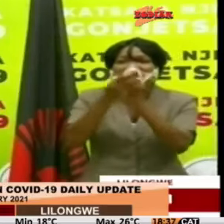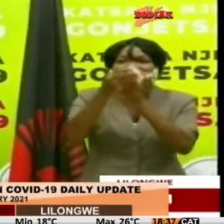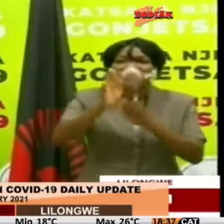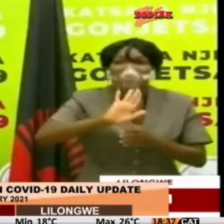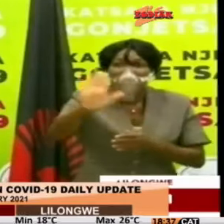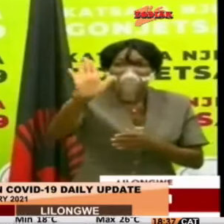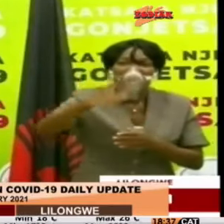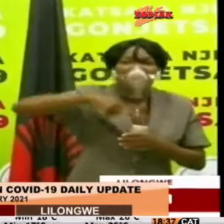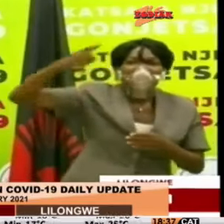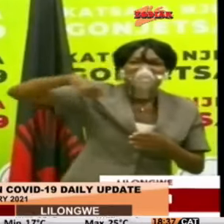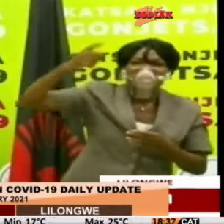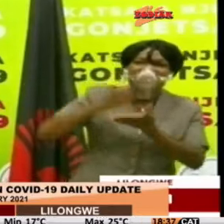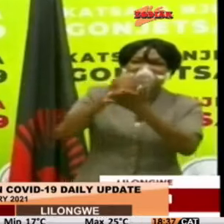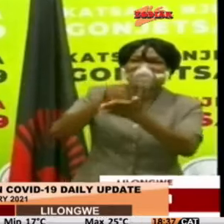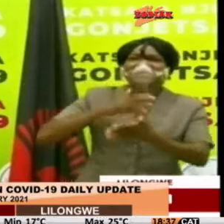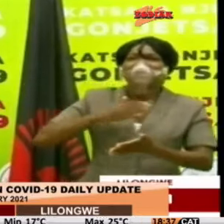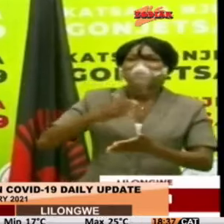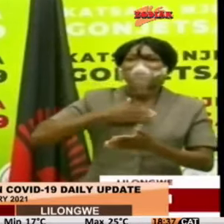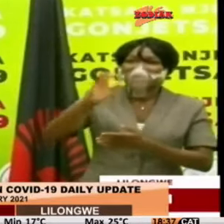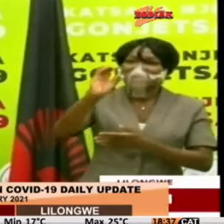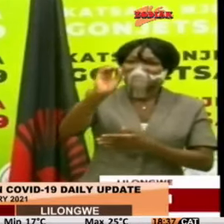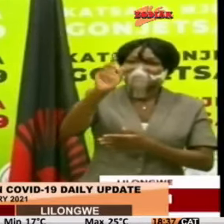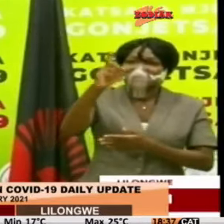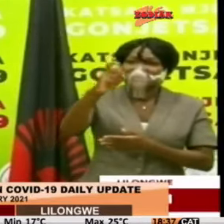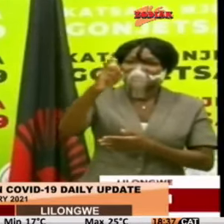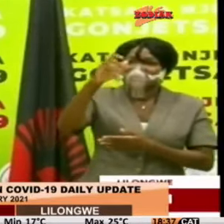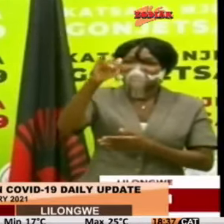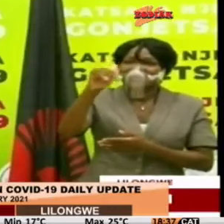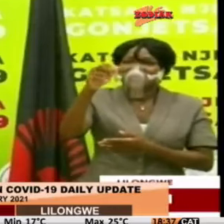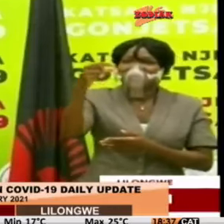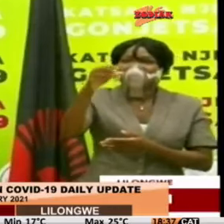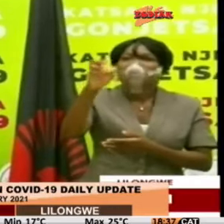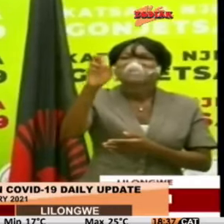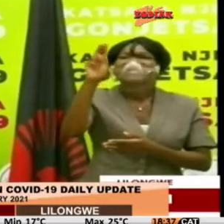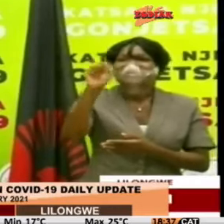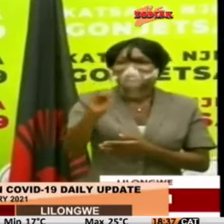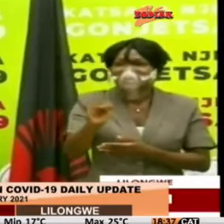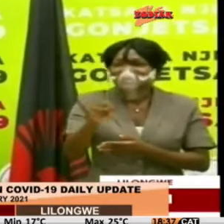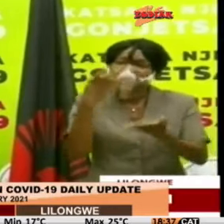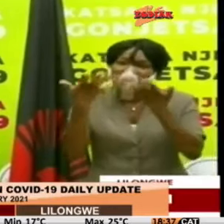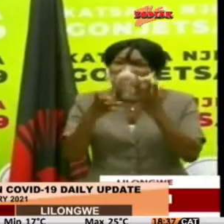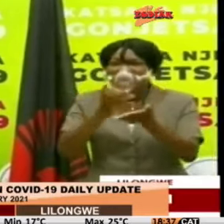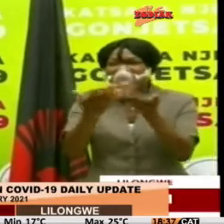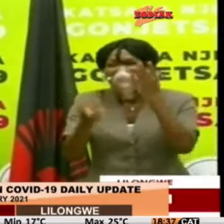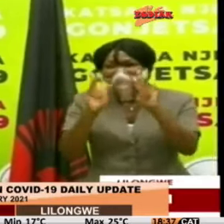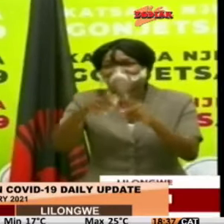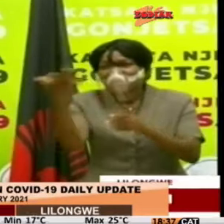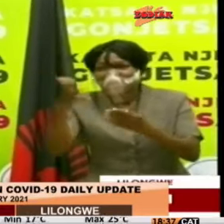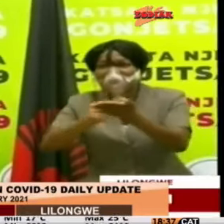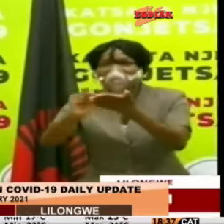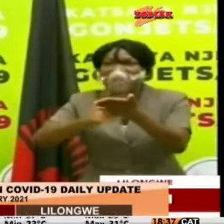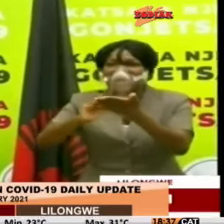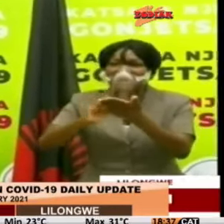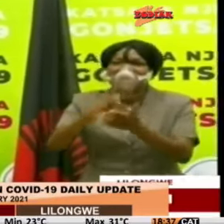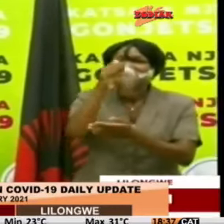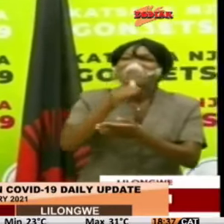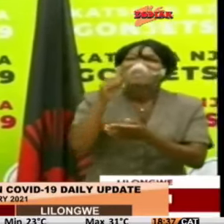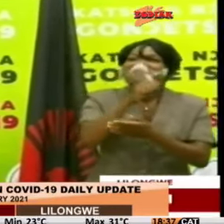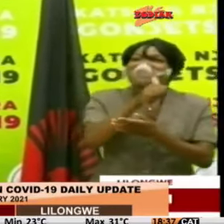azikuyang'anirani kunyumba ayi chocho sibwino ayi chifukwa kuchipatala kuja tili zambiri zothekera zimene